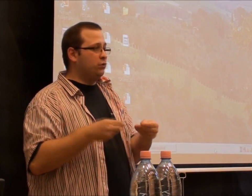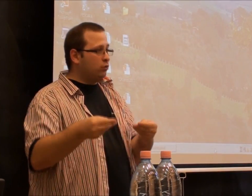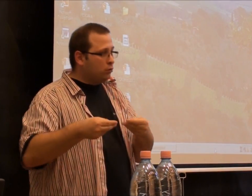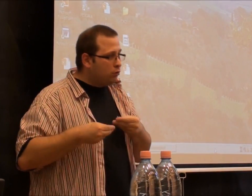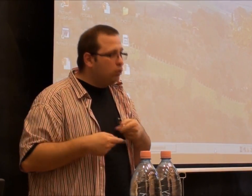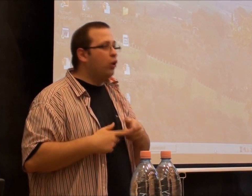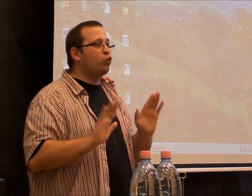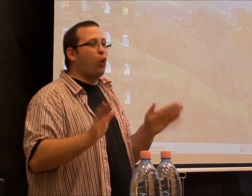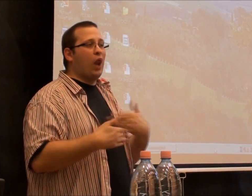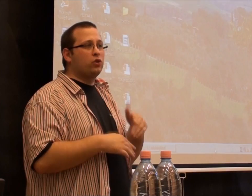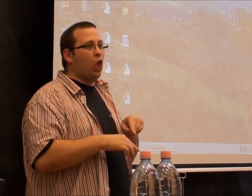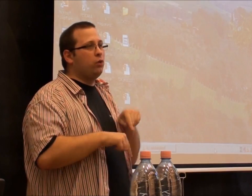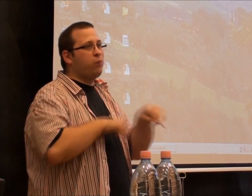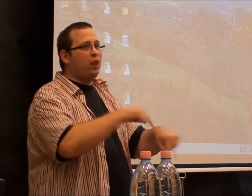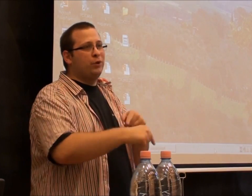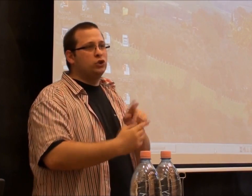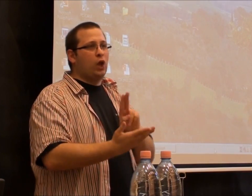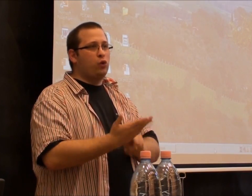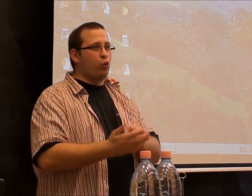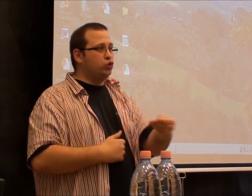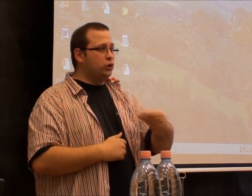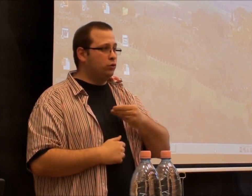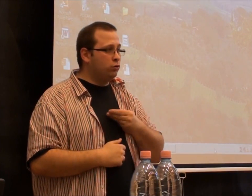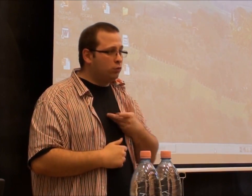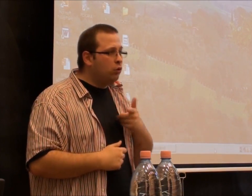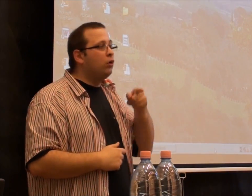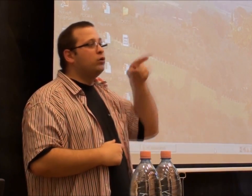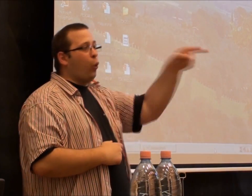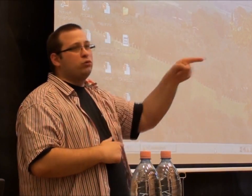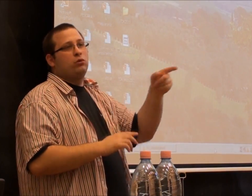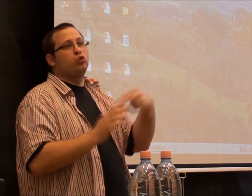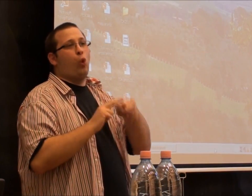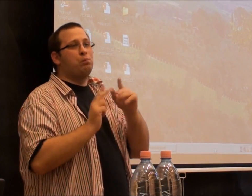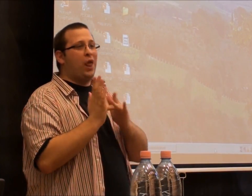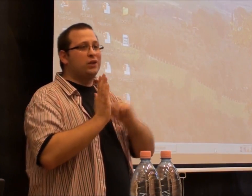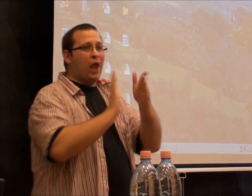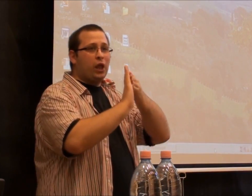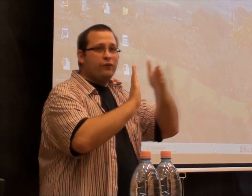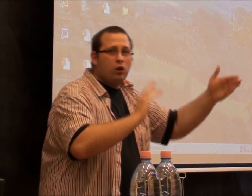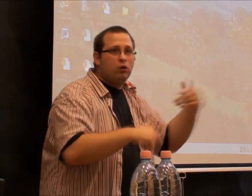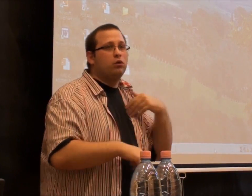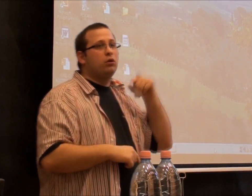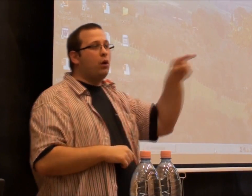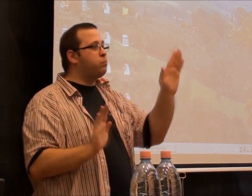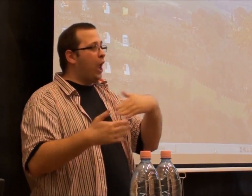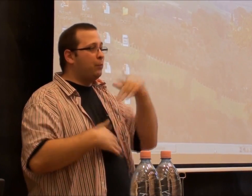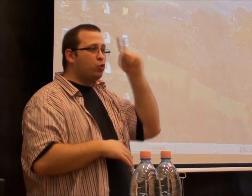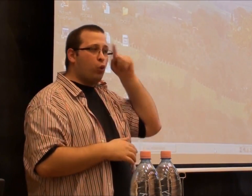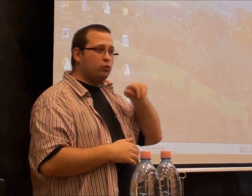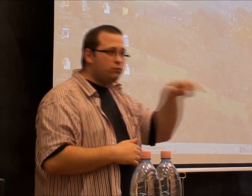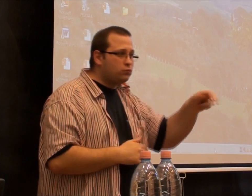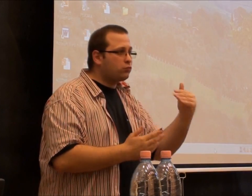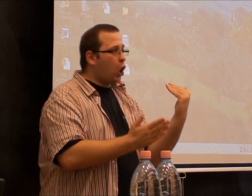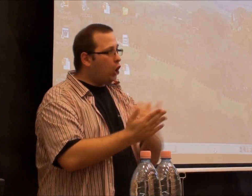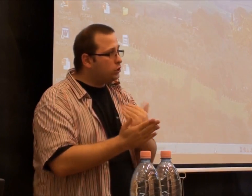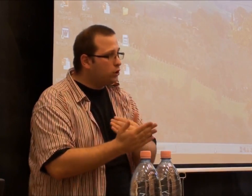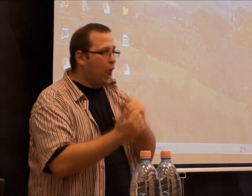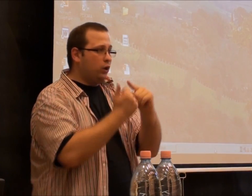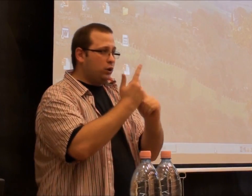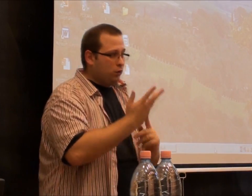nekem elintézték. Korlátlan belépésre jogosít, és ott sokkal több példányban bármit tudok